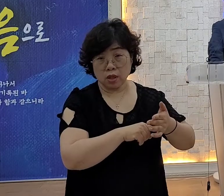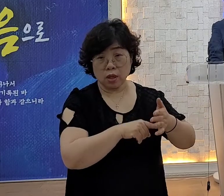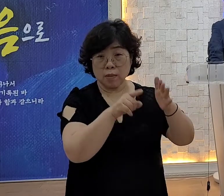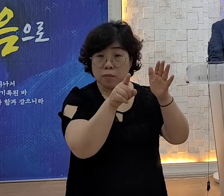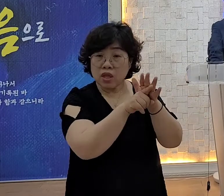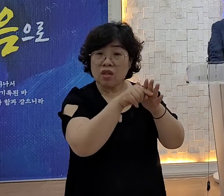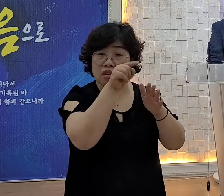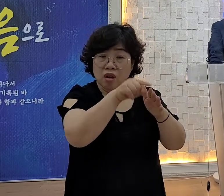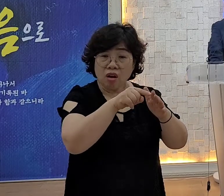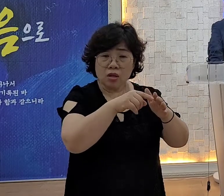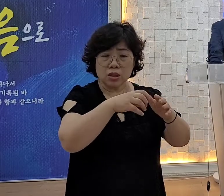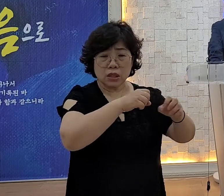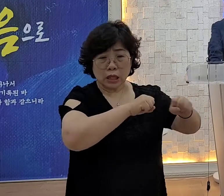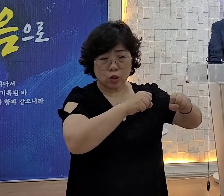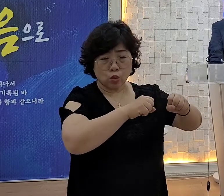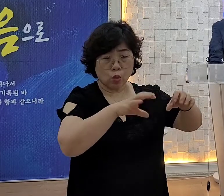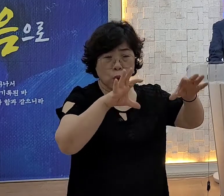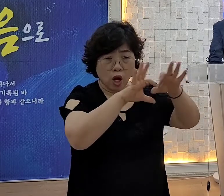아닐까요?